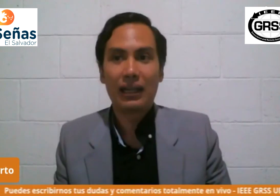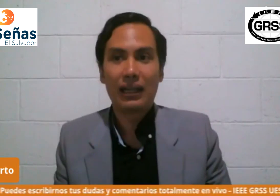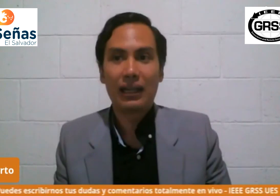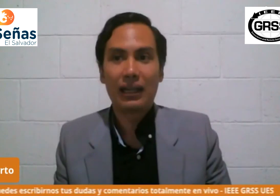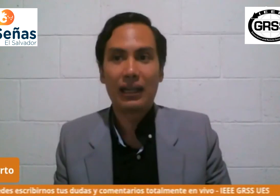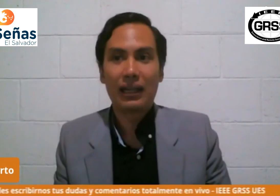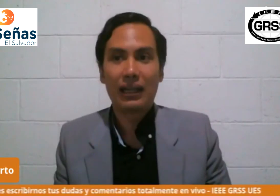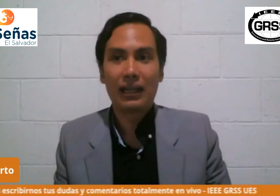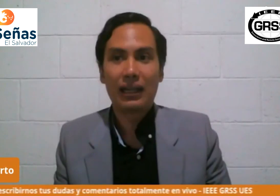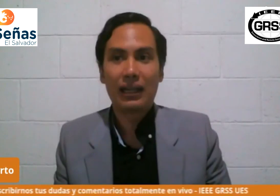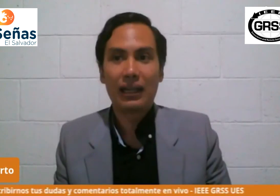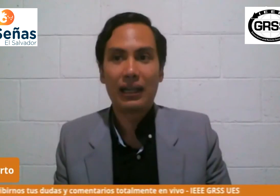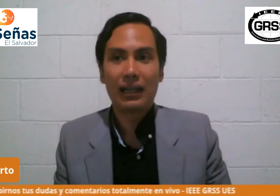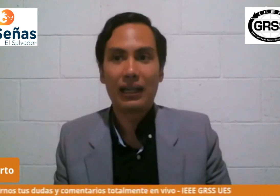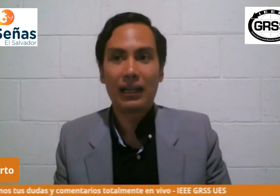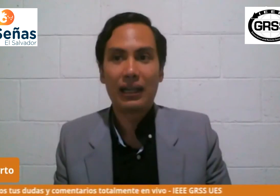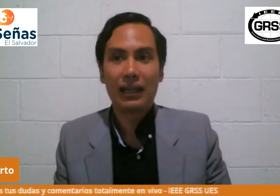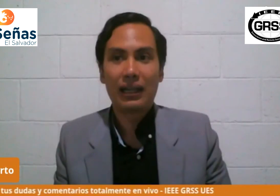lengua